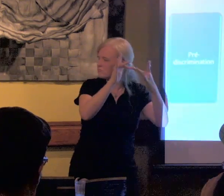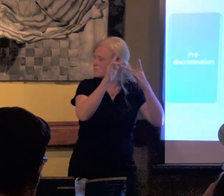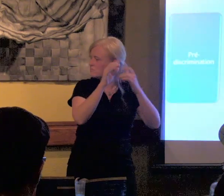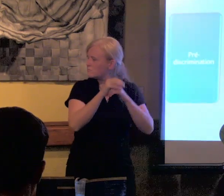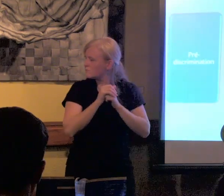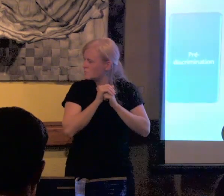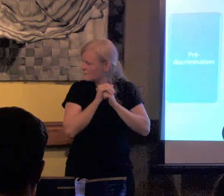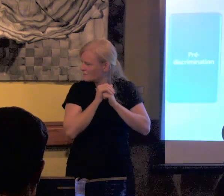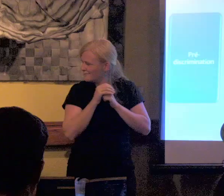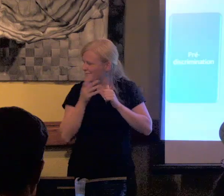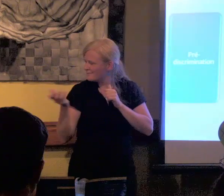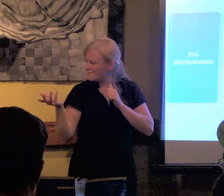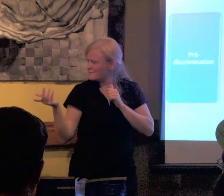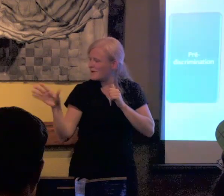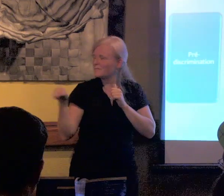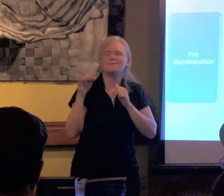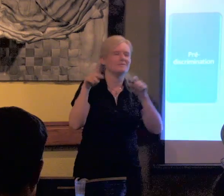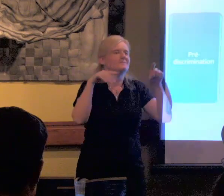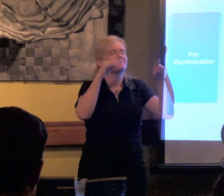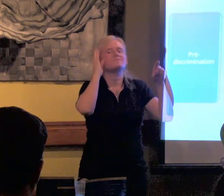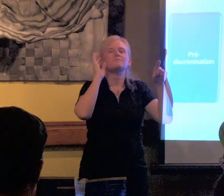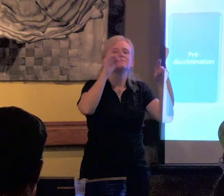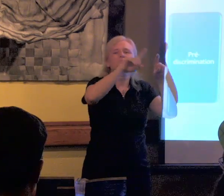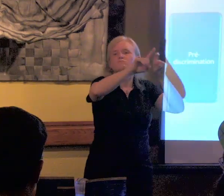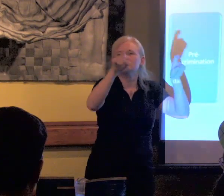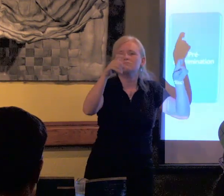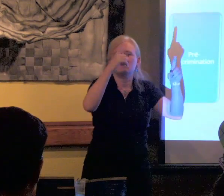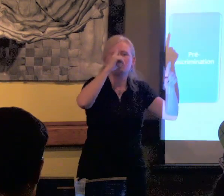aller à l'OPHQ, aller vers la Charte des droits et libertés.